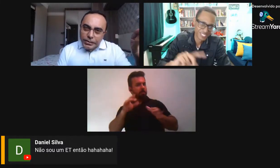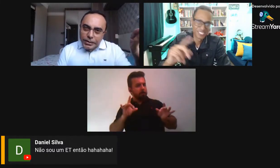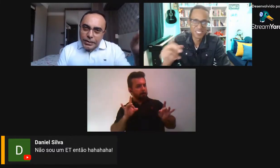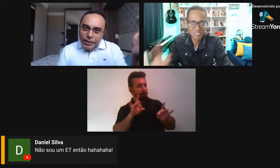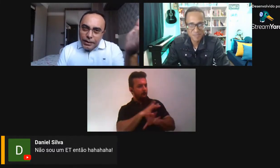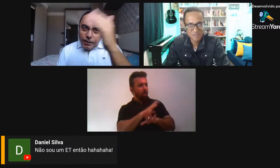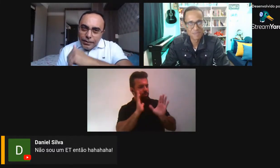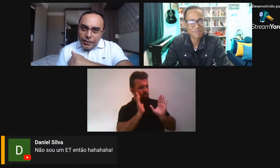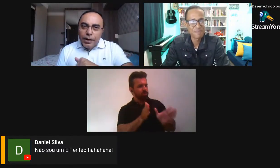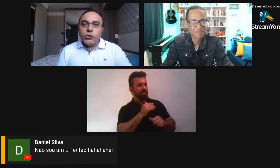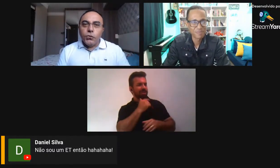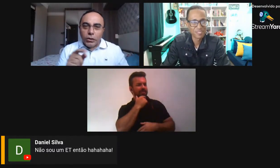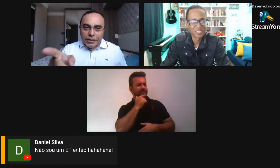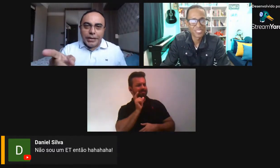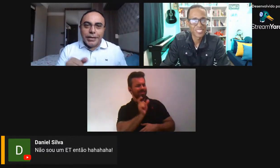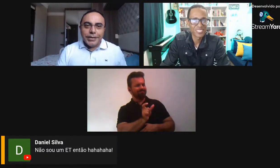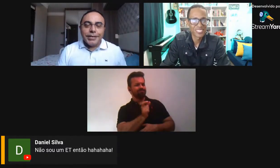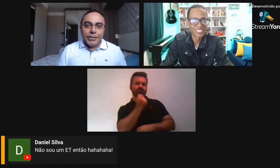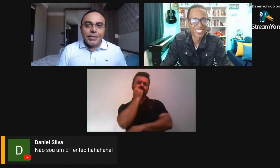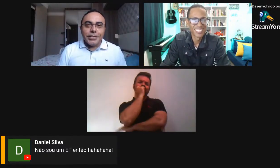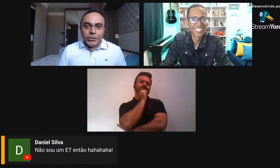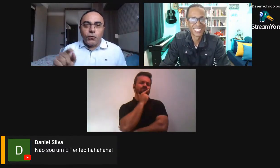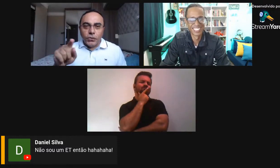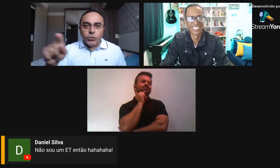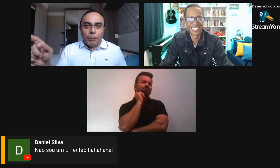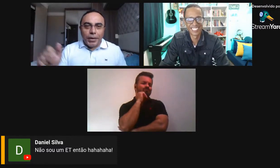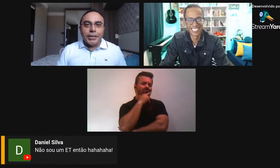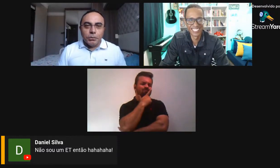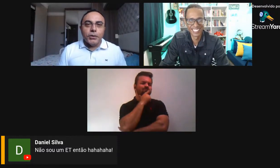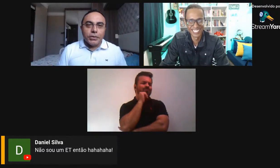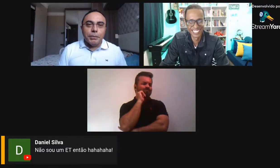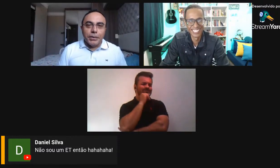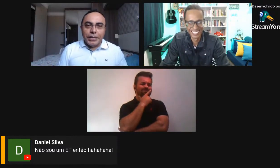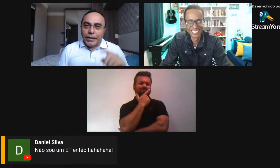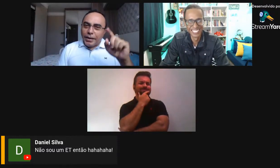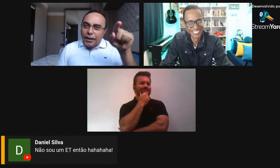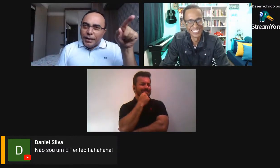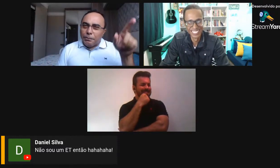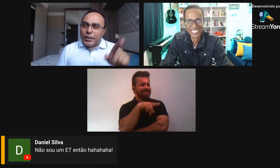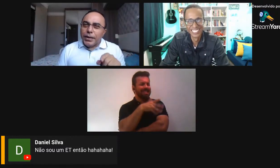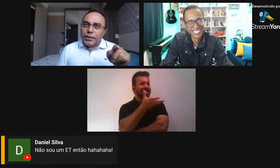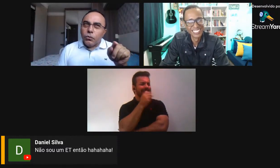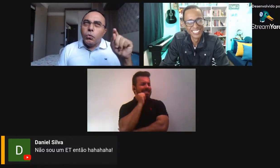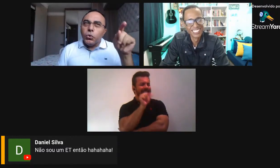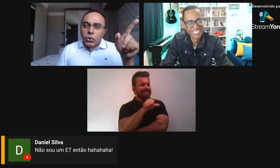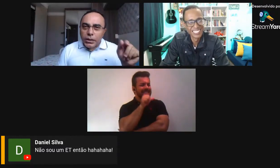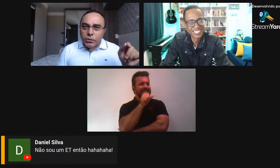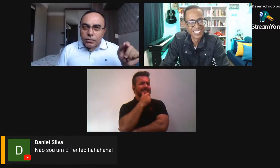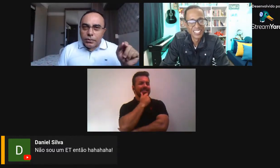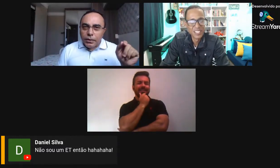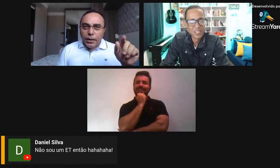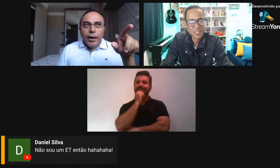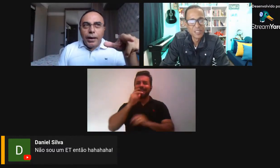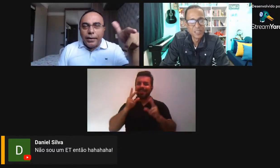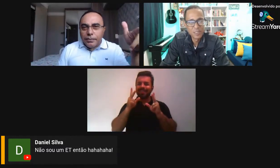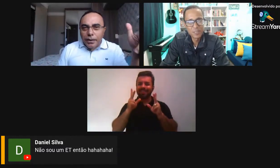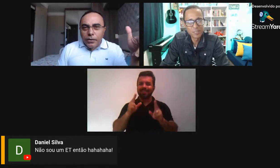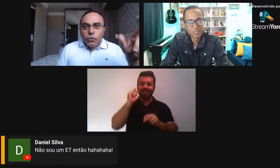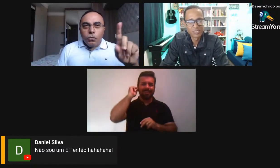tirasse isso aqui, aí a gente volta àquela exercício que eu fiz com a pedra no meio do caminho, a pedra não, o monolito,